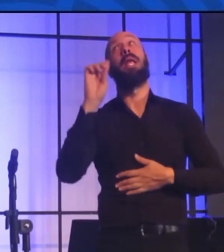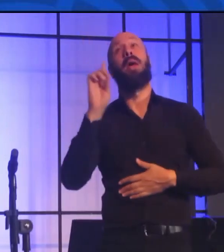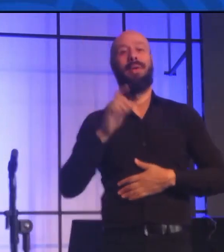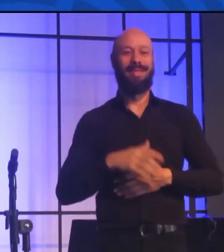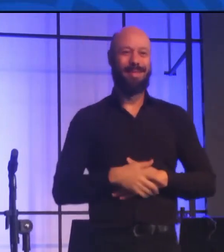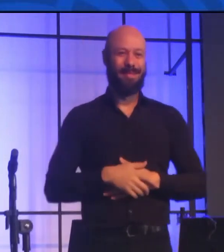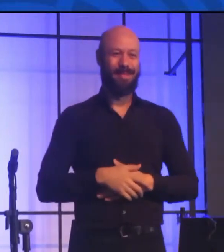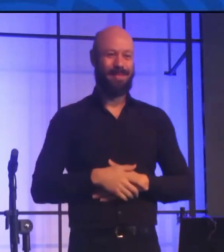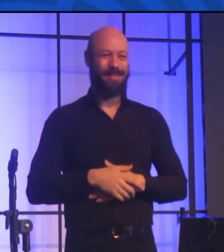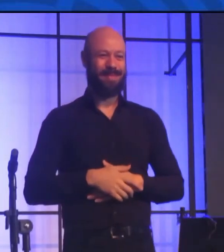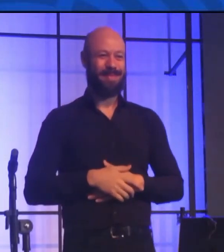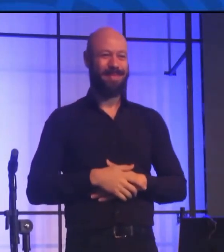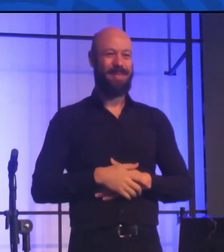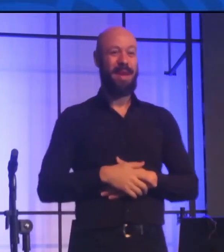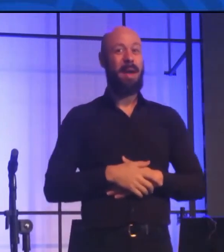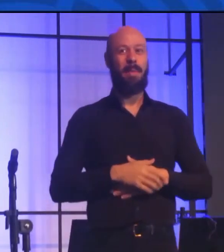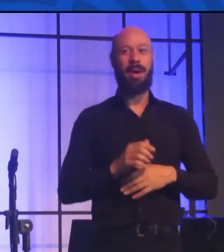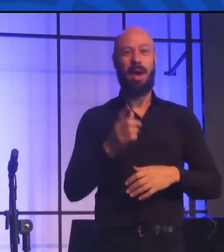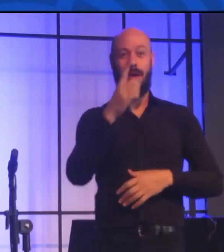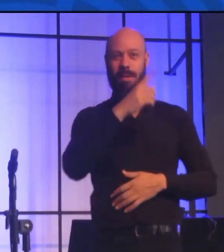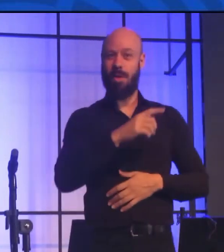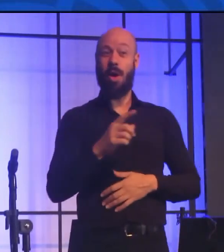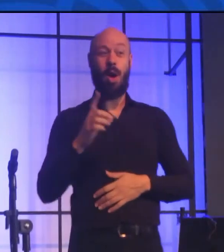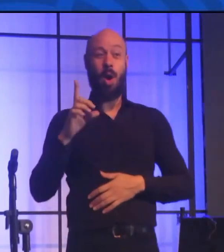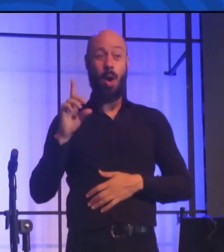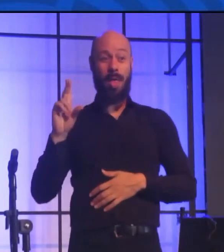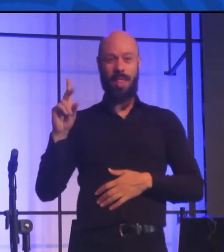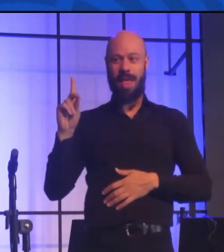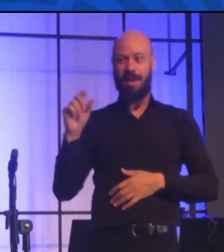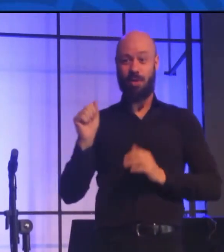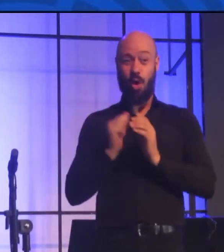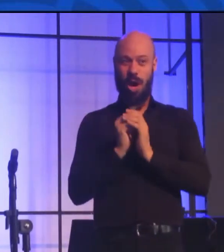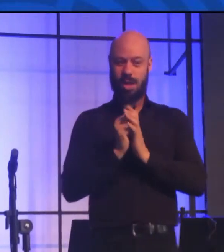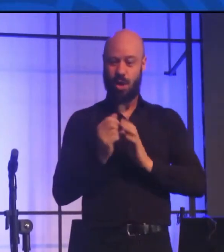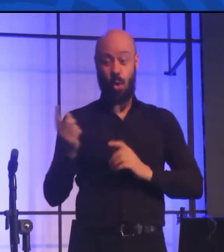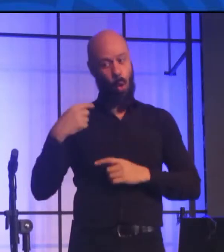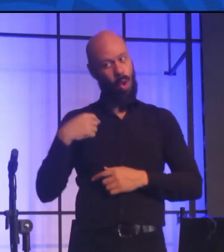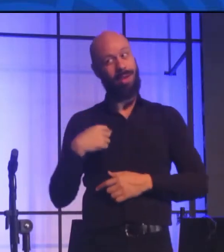Eu acho que isso é a oração de revide do David.